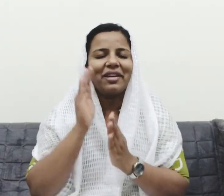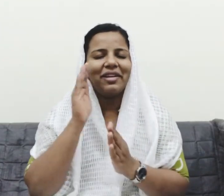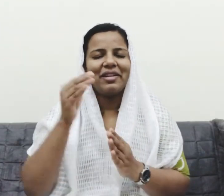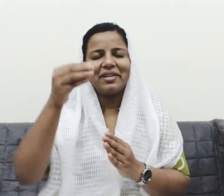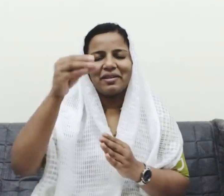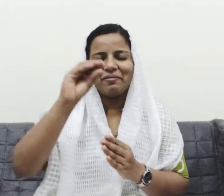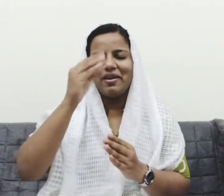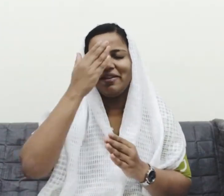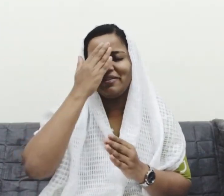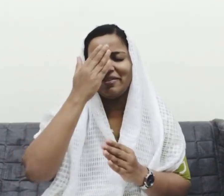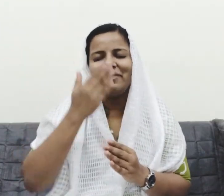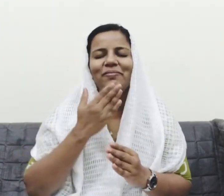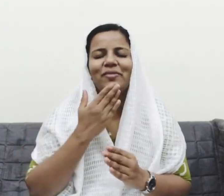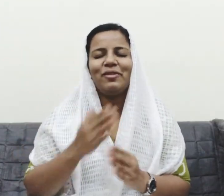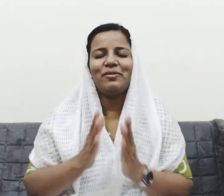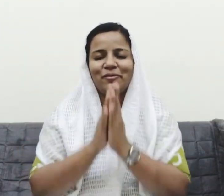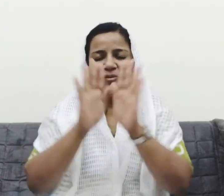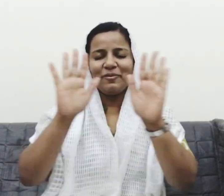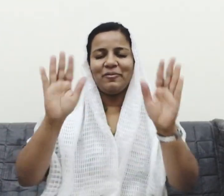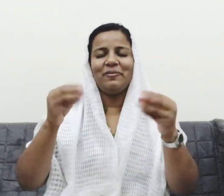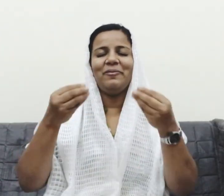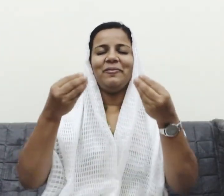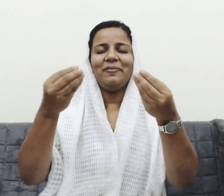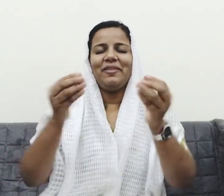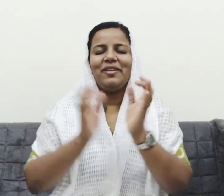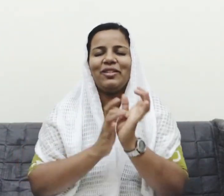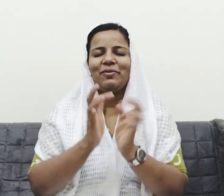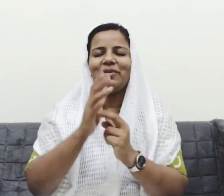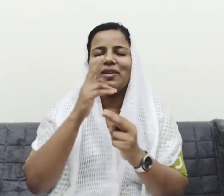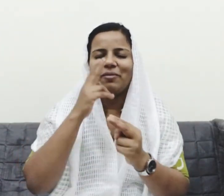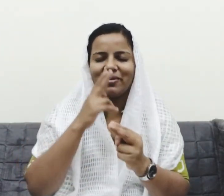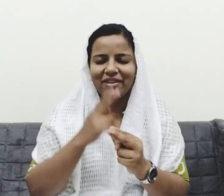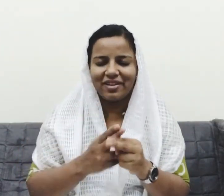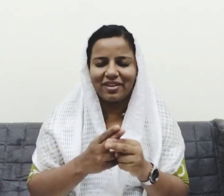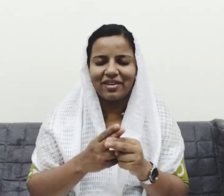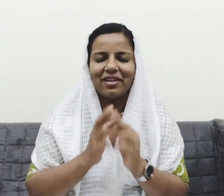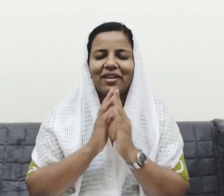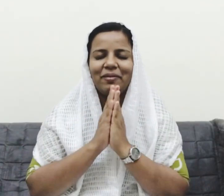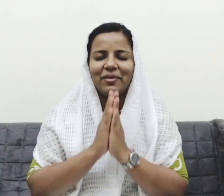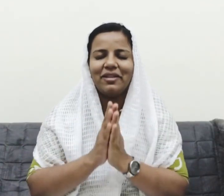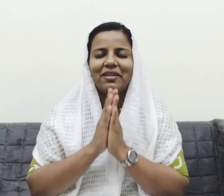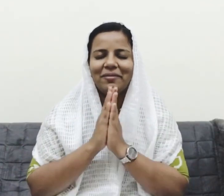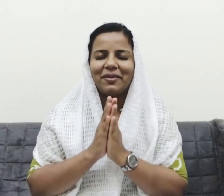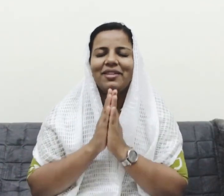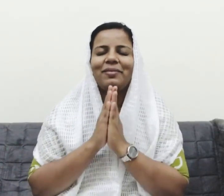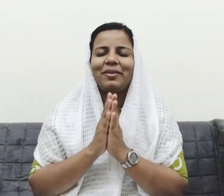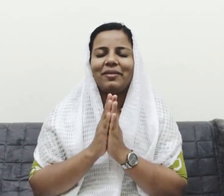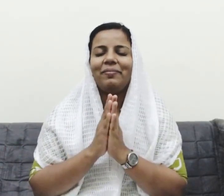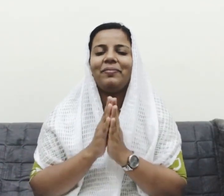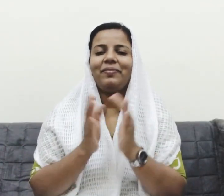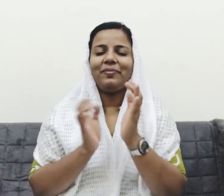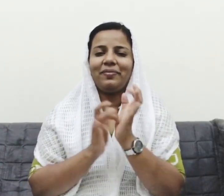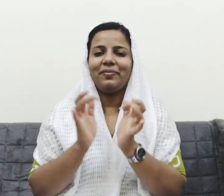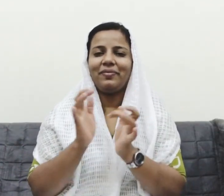പ്രാർത്ഥന കേട്ട കൃപകൾക്ക് ഞങ്ങൾ നന്ദി പറയുന്നു. സകല മഹത്വം പുകഴ്ച അപ്പയ്ക്ക്, യേശു ക്രിസ്തുവിന്റെ നാമത്തിൽ തന്നെ ആമീൻ, ആമീൻ, ആമീൻ. കർത്താവ്